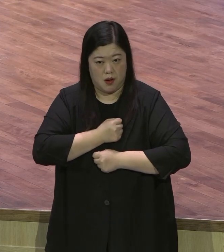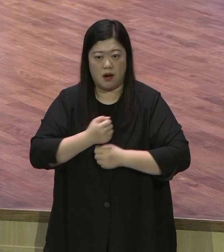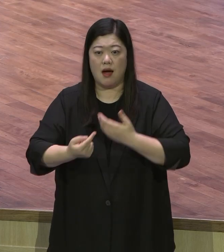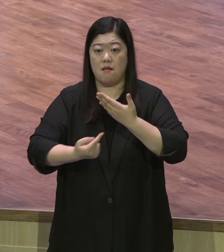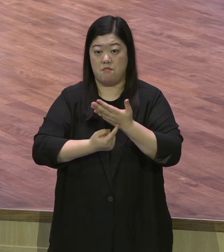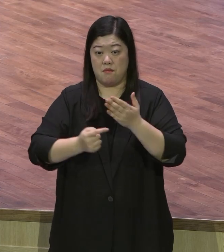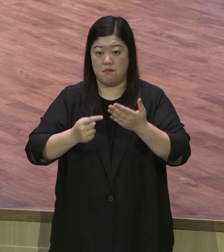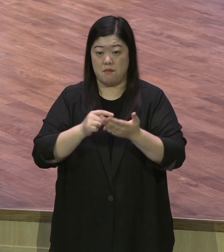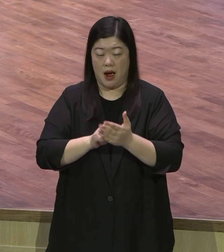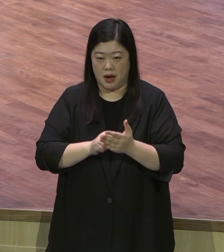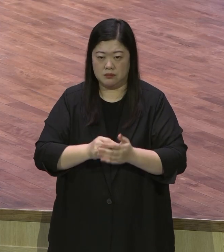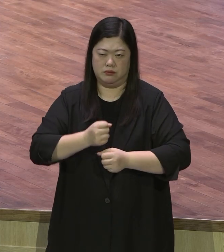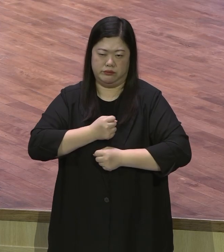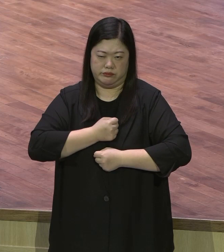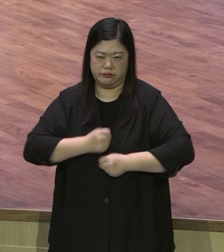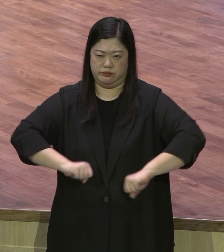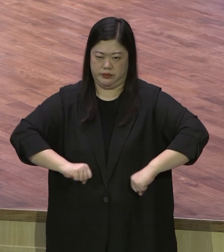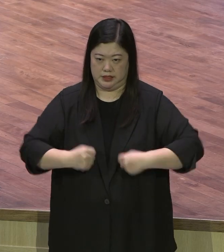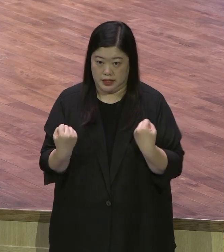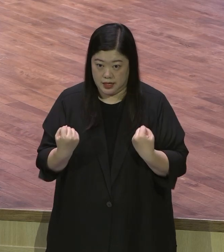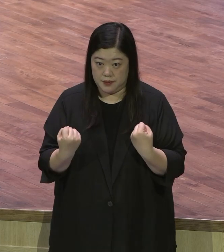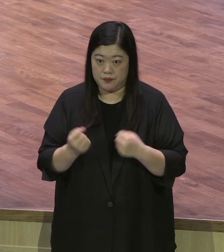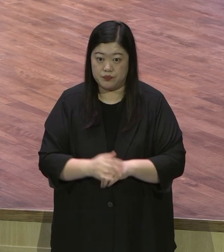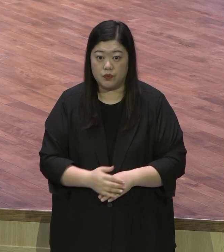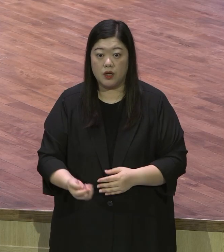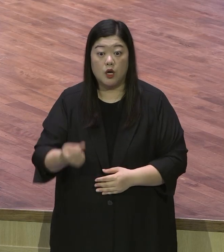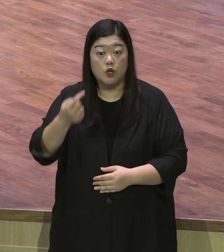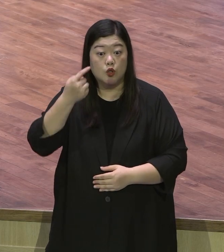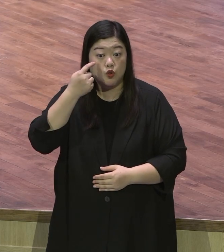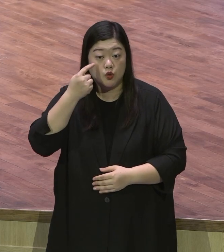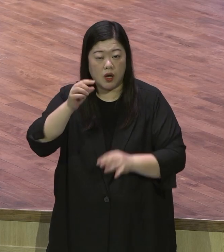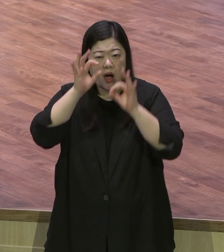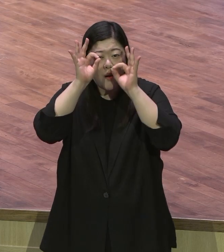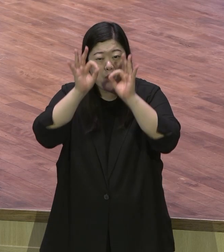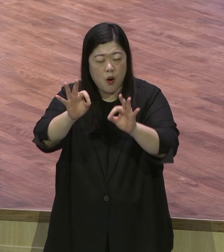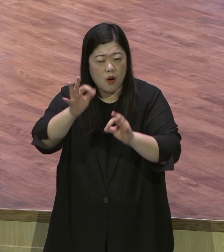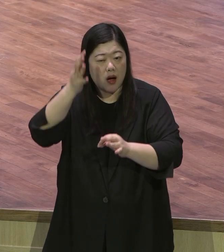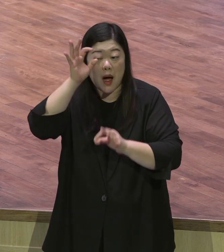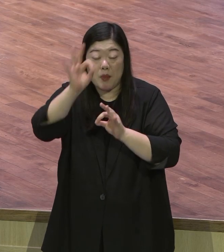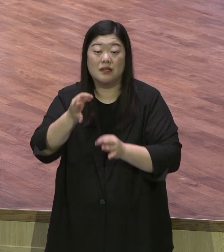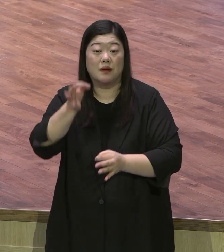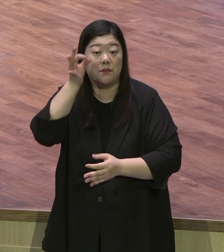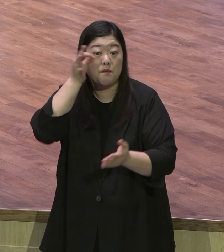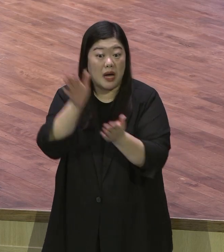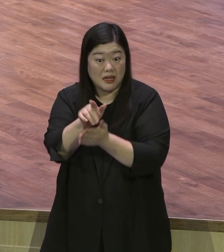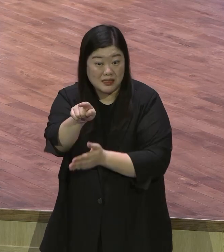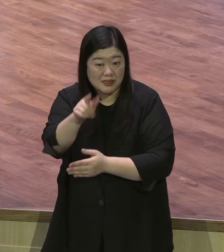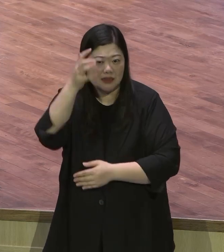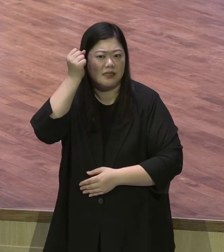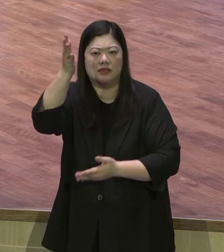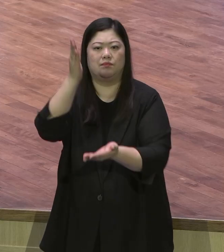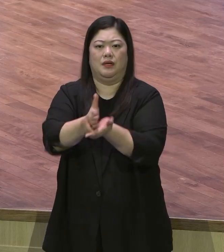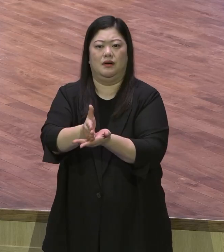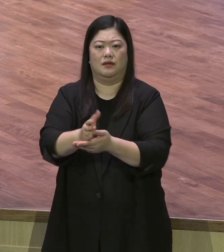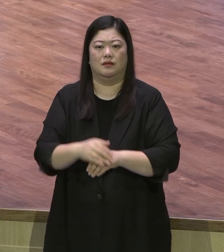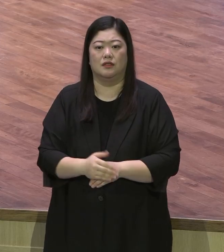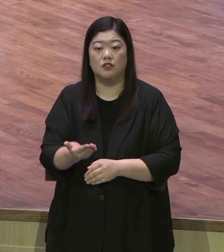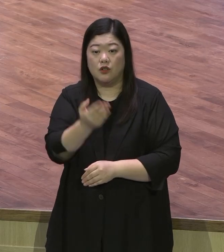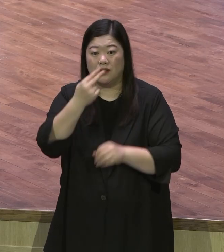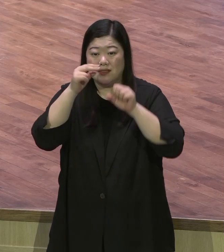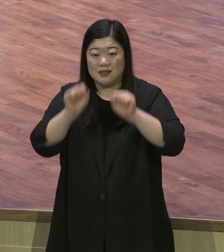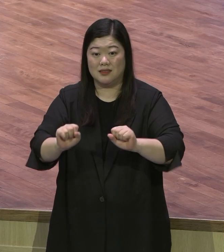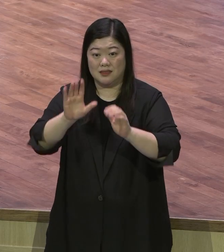마음을 힘써 지키라. 그리하여 너가 눈으로 본 그 일을 잊어버리지 말라. 너가 생존하는 날 동안에 그